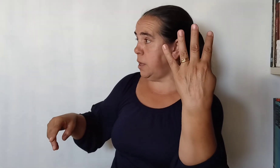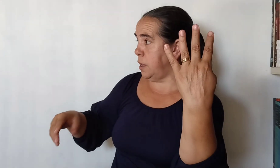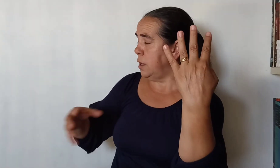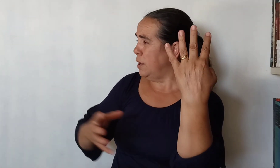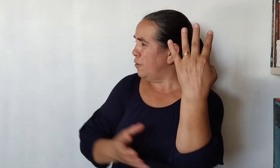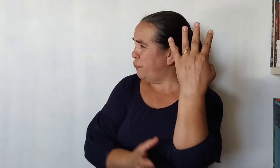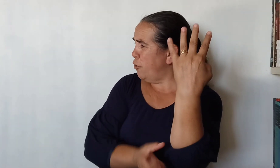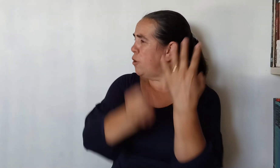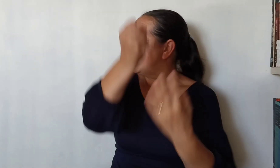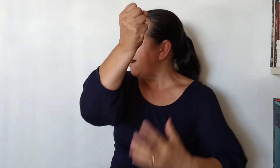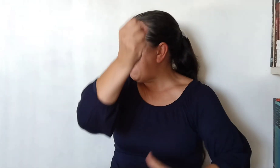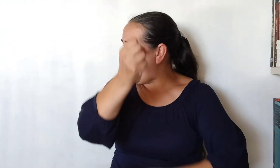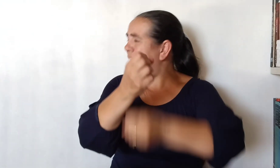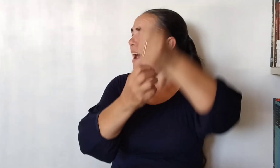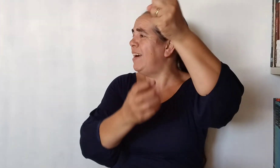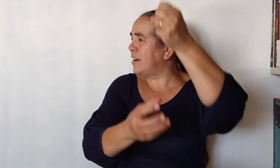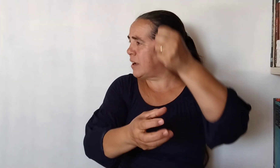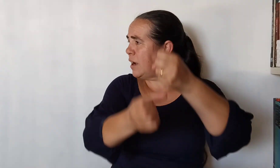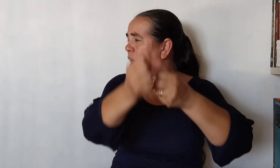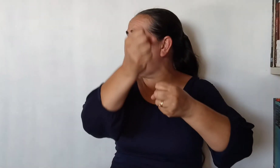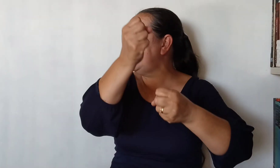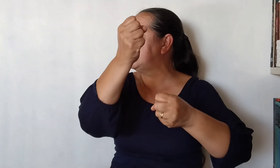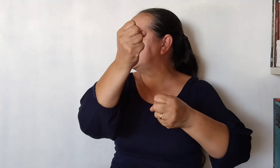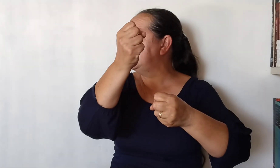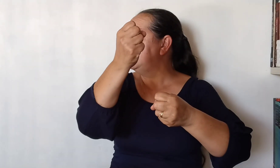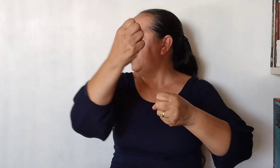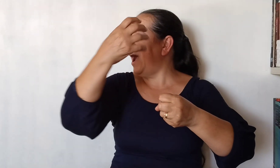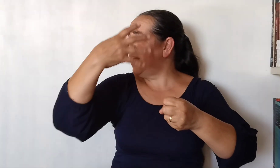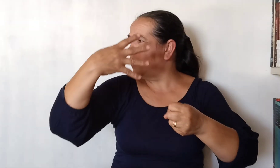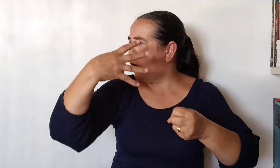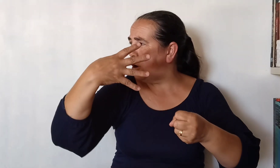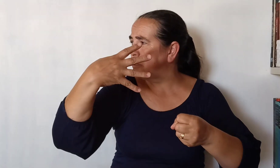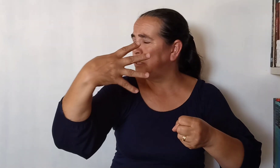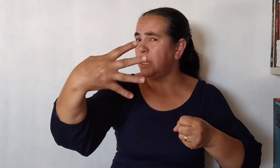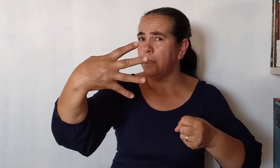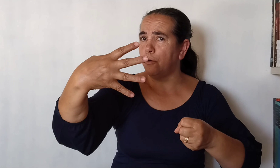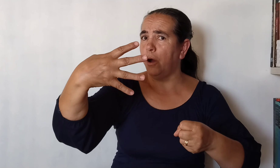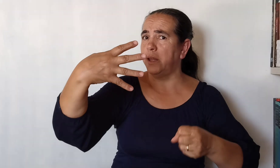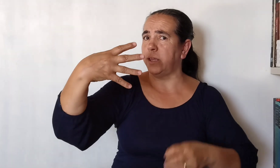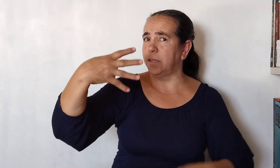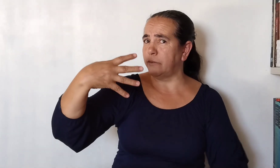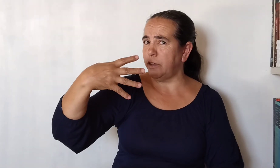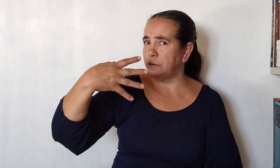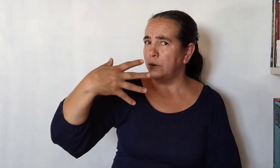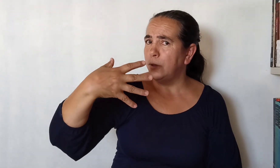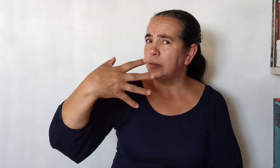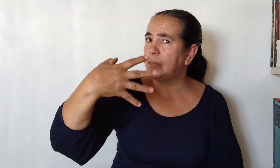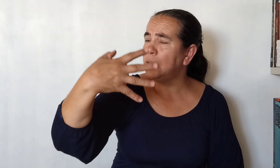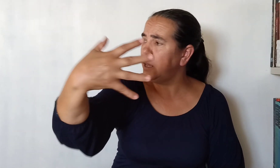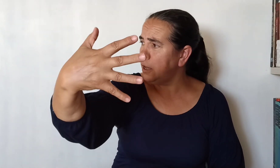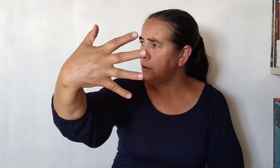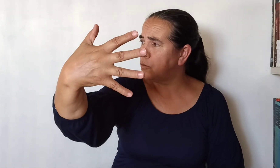aqui, for arrancar, ó, trigo, olha aqui, tá vendo?